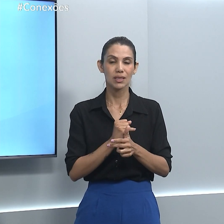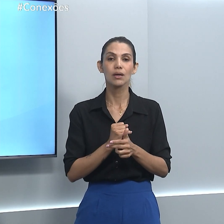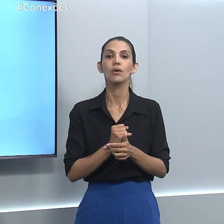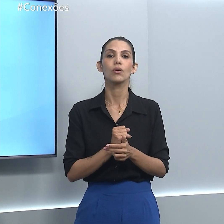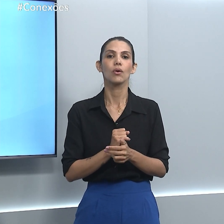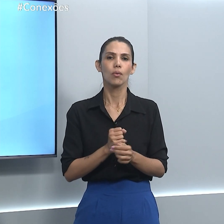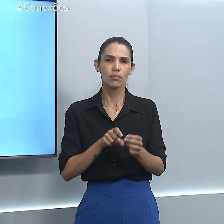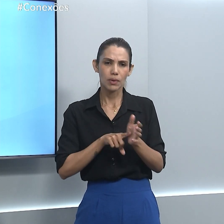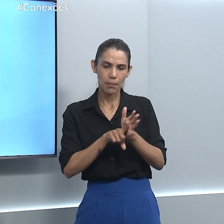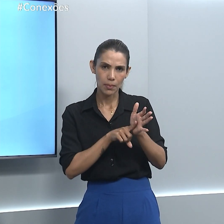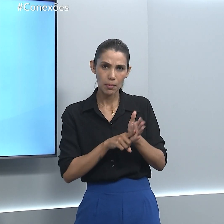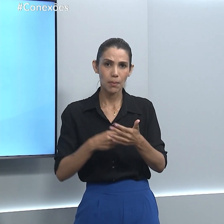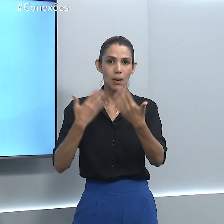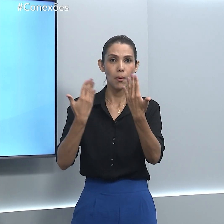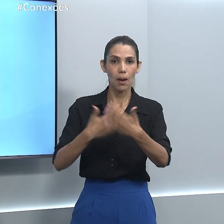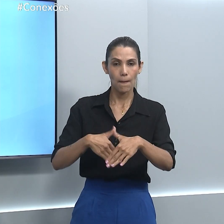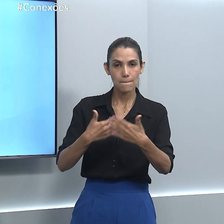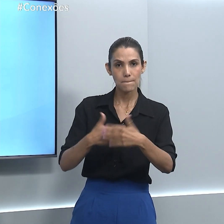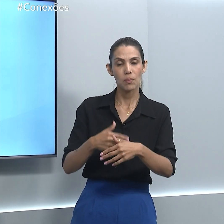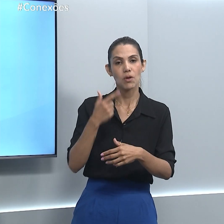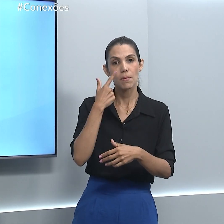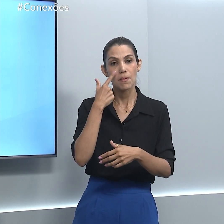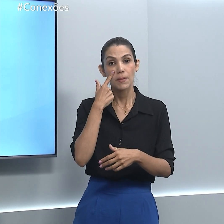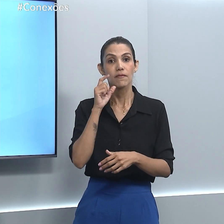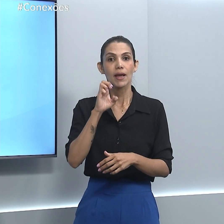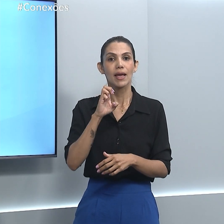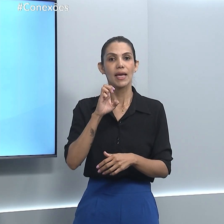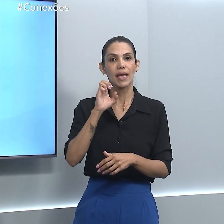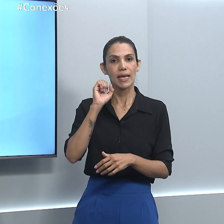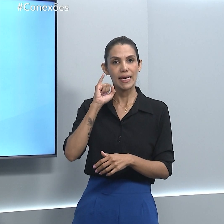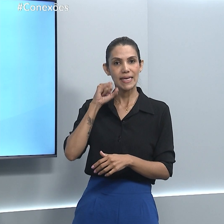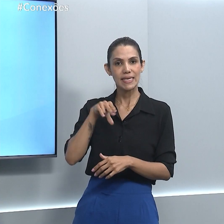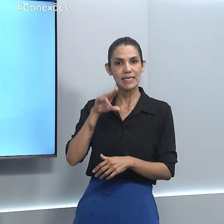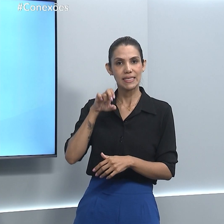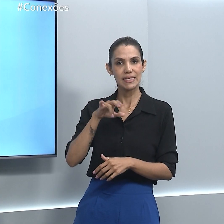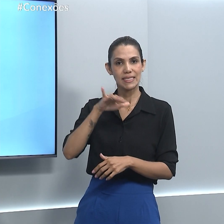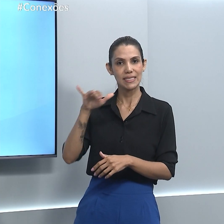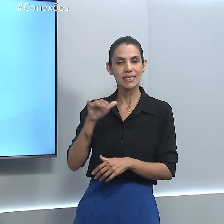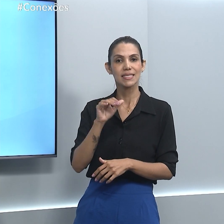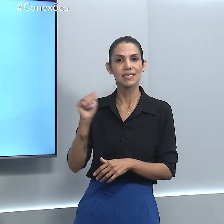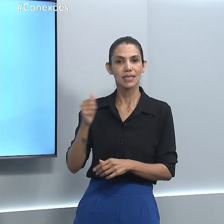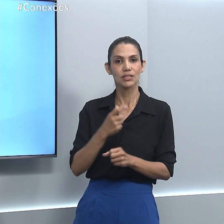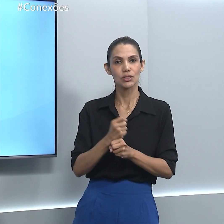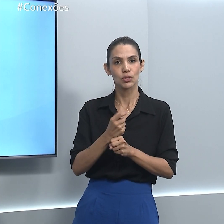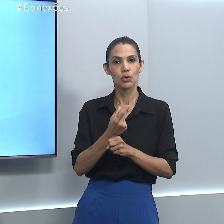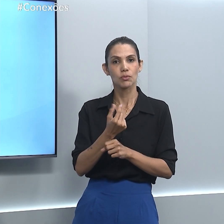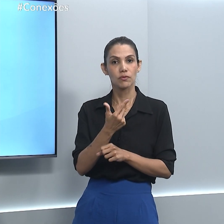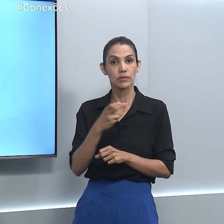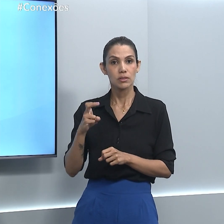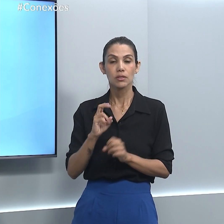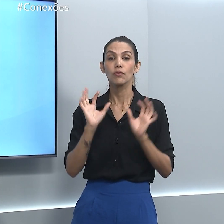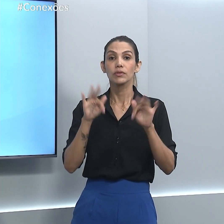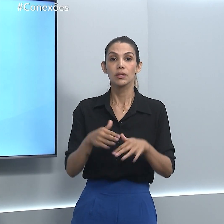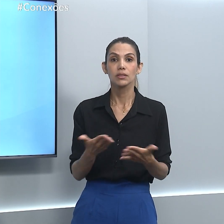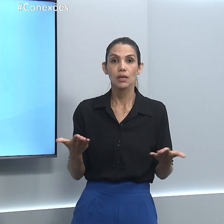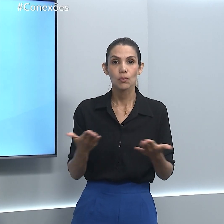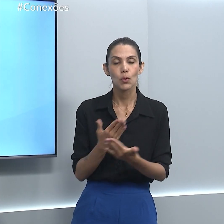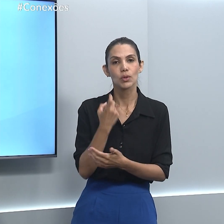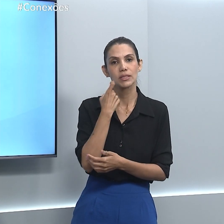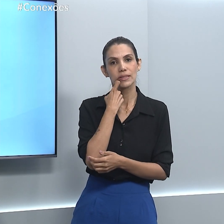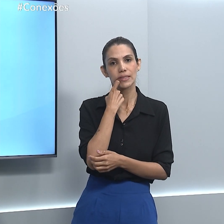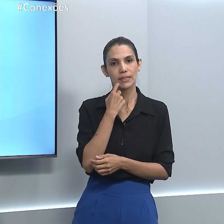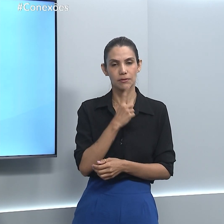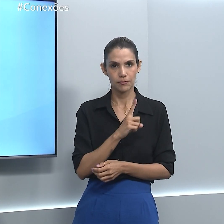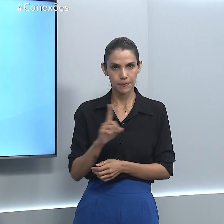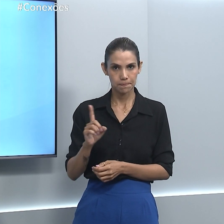Competências de Jovens e Adultos, o INSEJA 2025, termina nesta sexta-feira. Os interessados devem